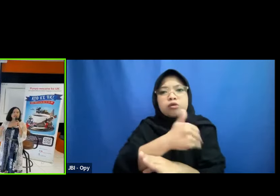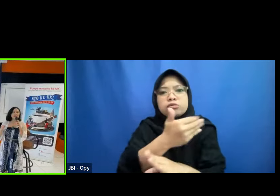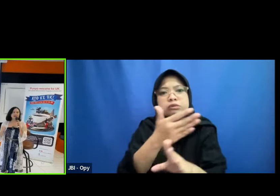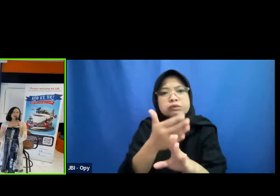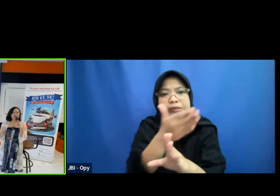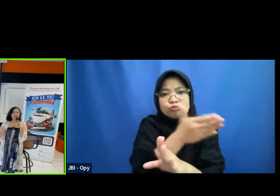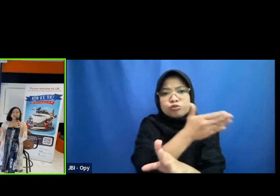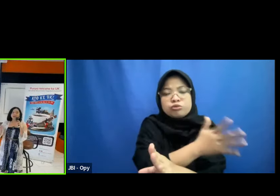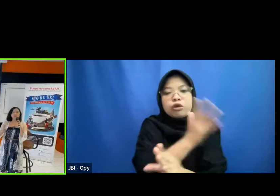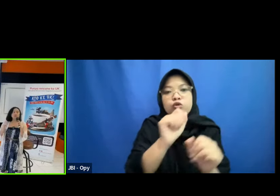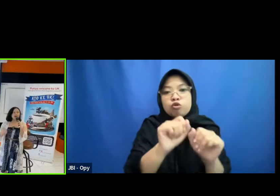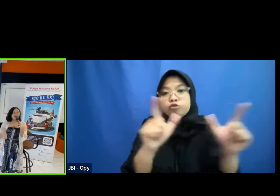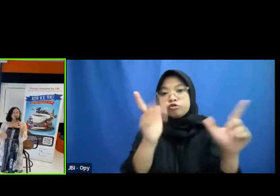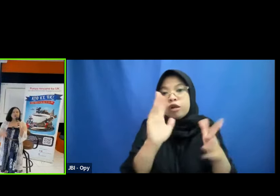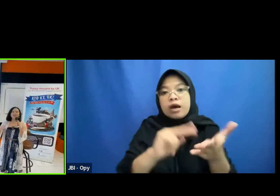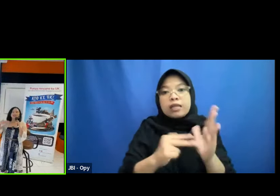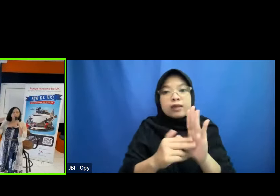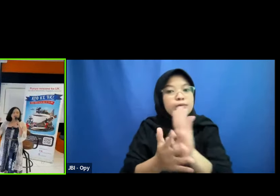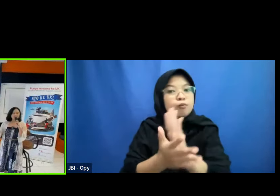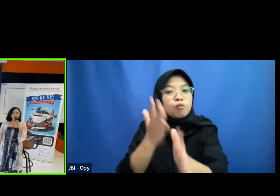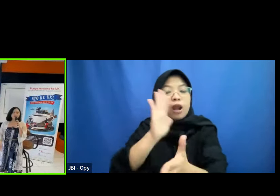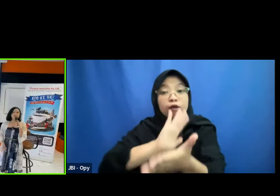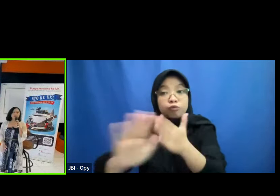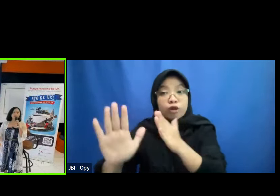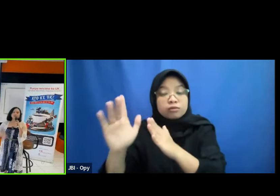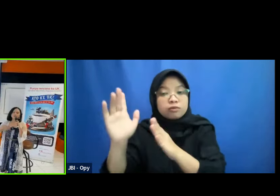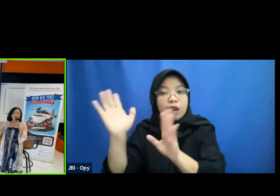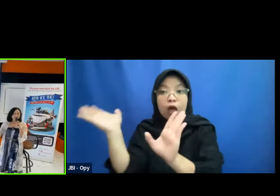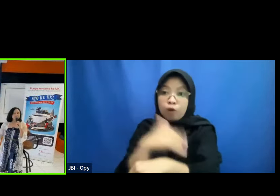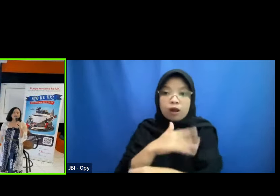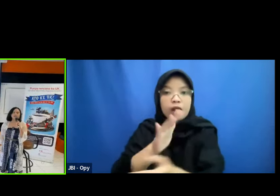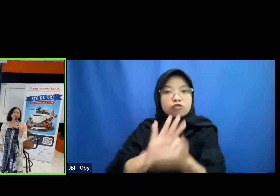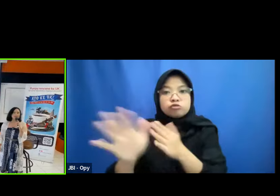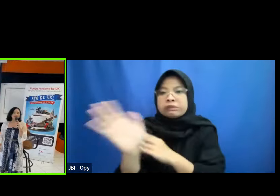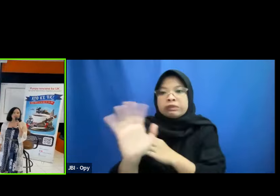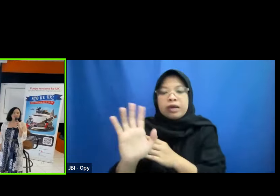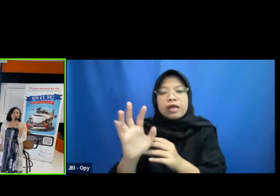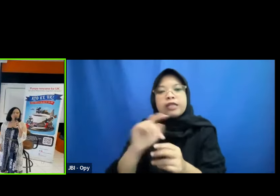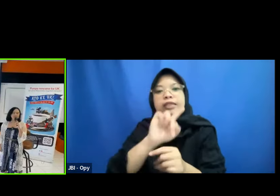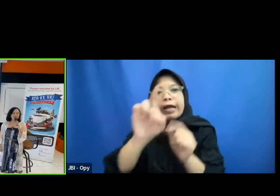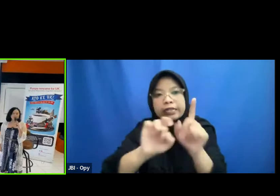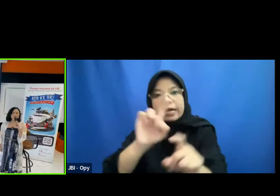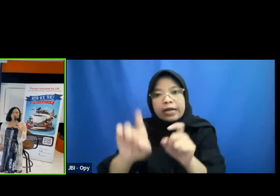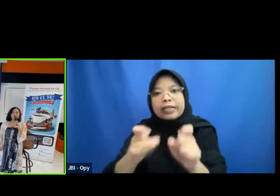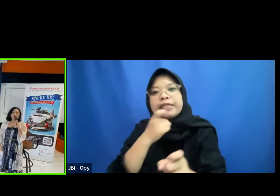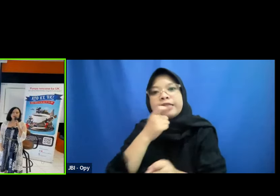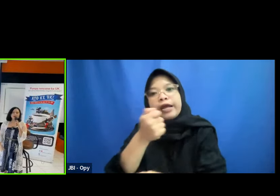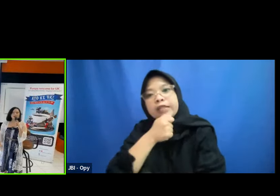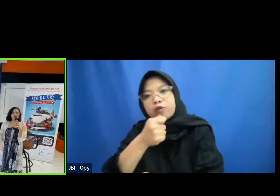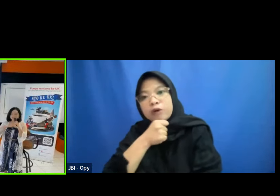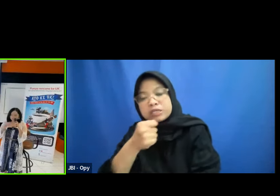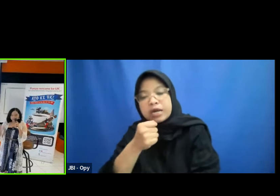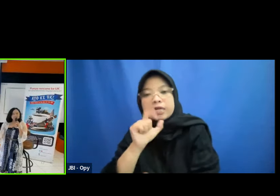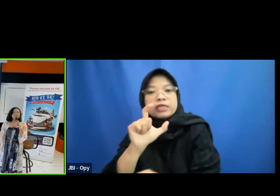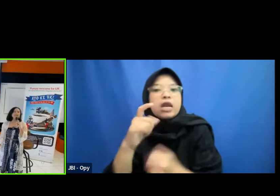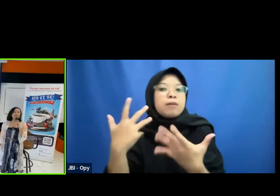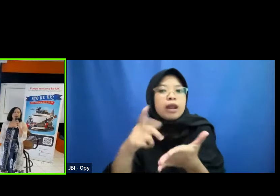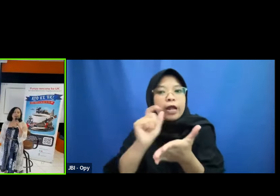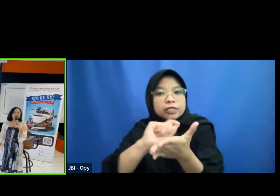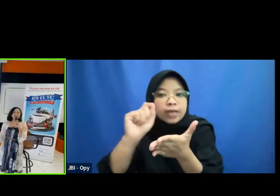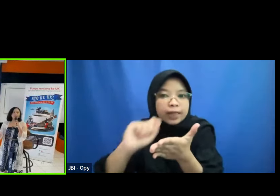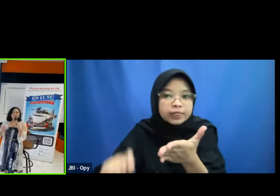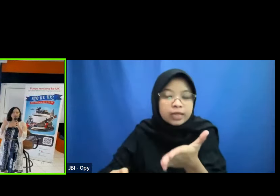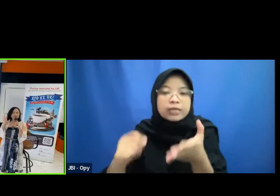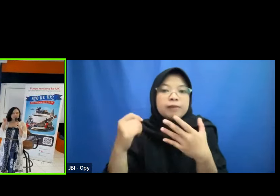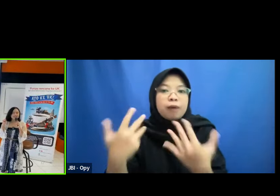jadi eh jangan langsung pulang pokoknya take your time untuk mentoring tanya sebanyak-banyaknya tentang interview eh dicatat